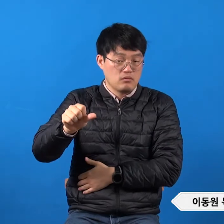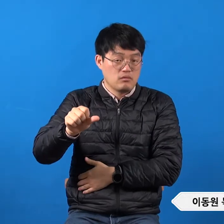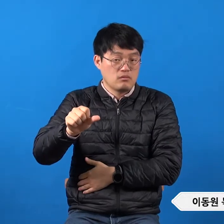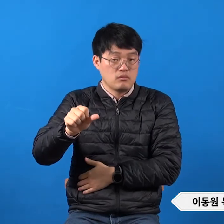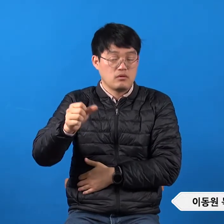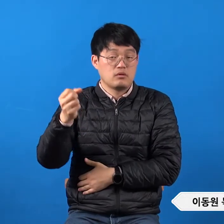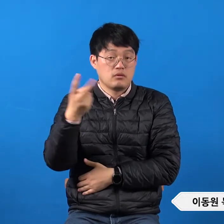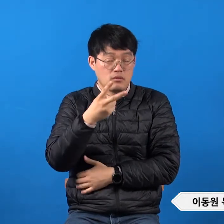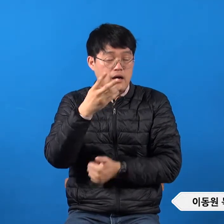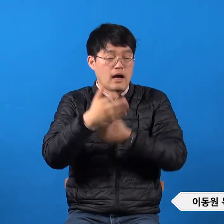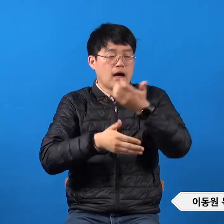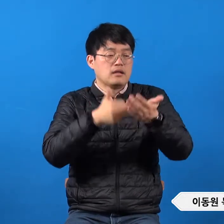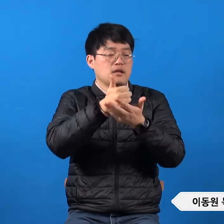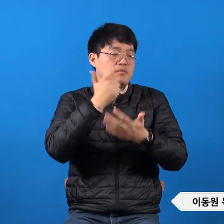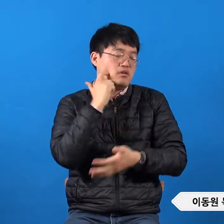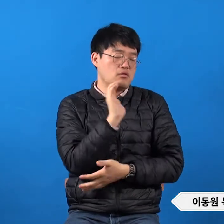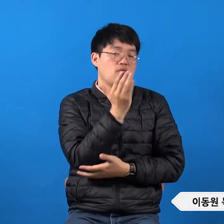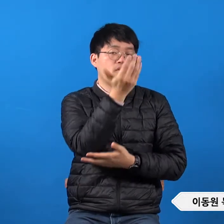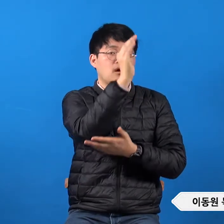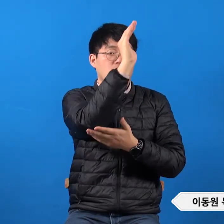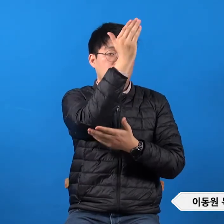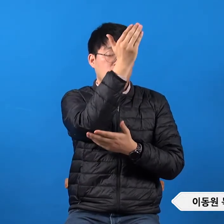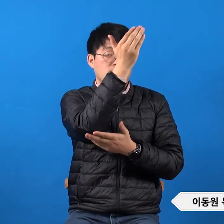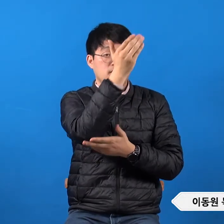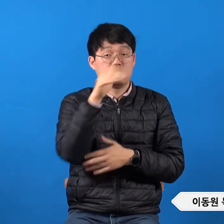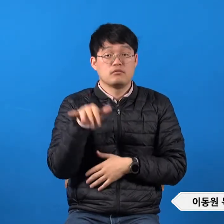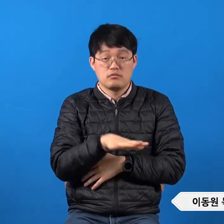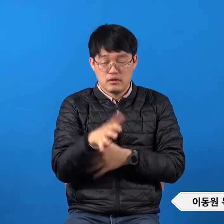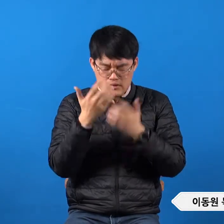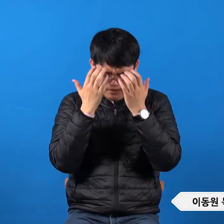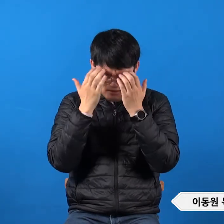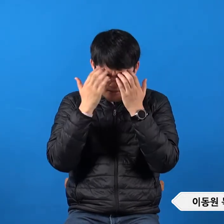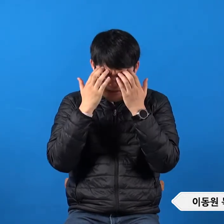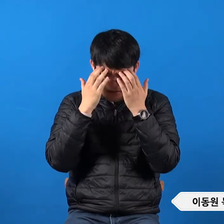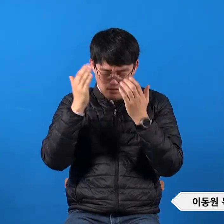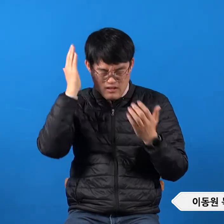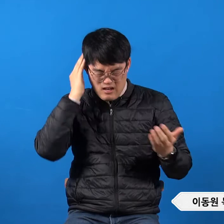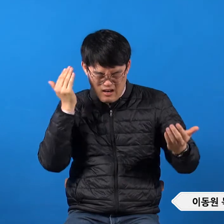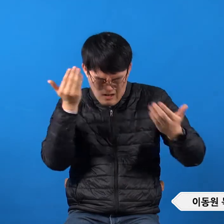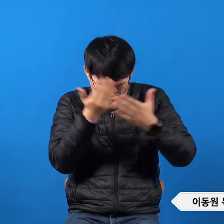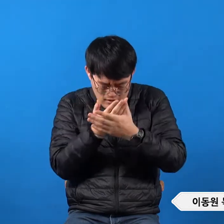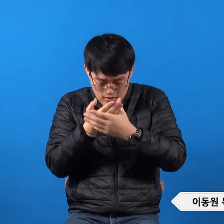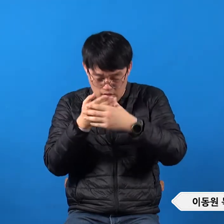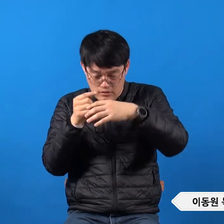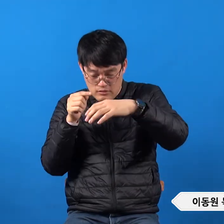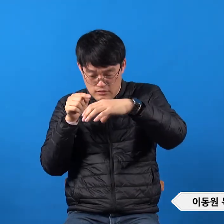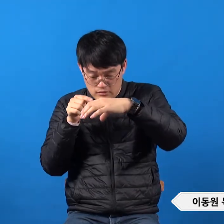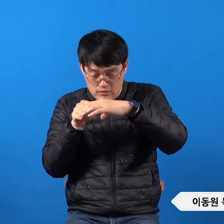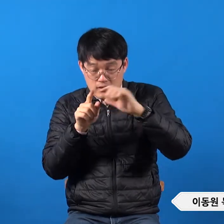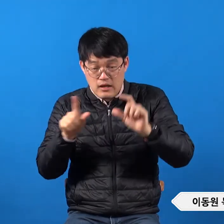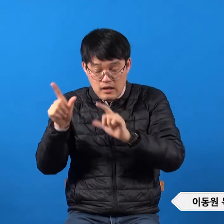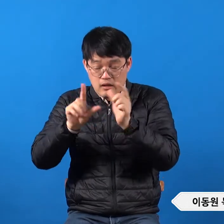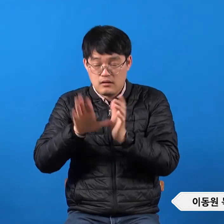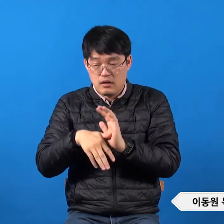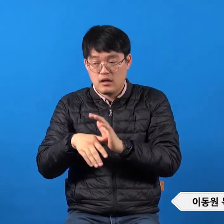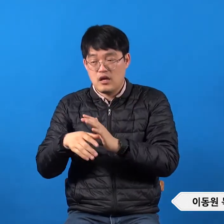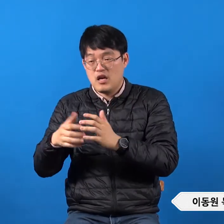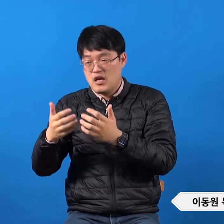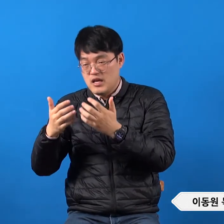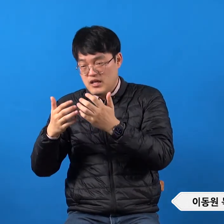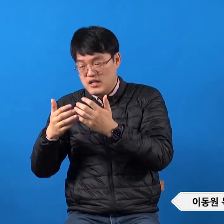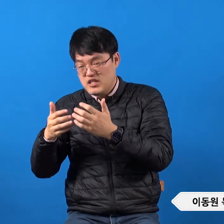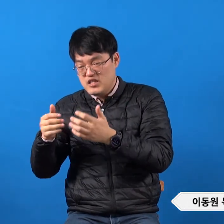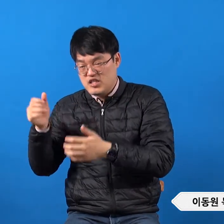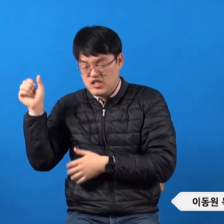진노. 또 하나는 하나님의 영광입니다. 우리가 고난의 어두운 밤을 통과할 때 우리는 항상 이 두